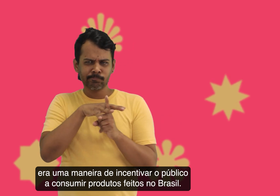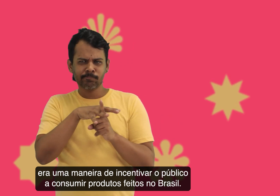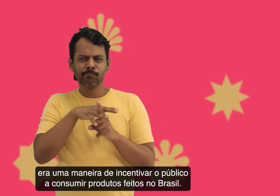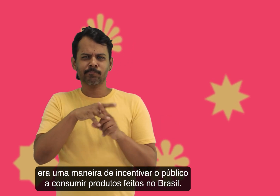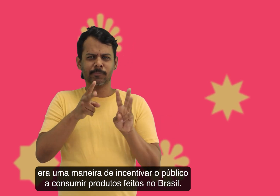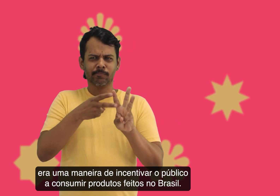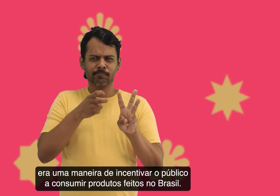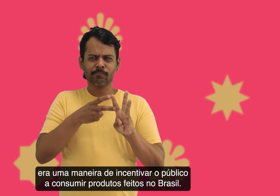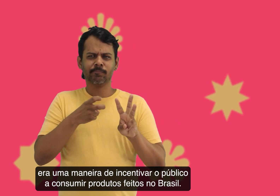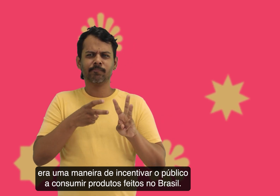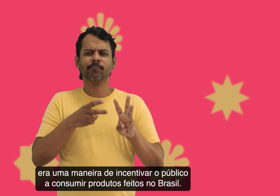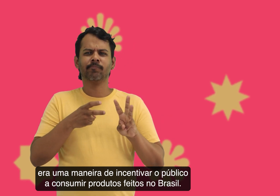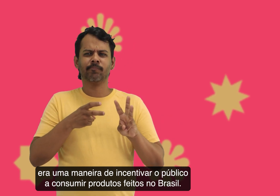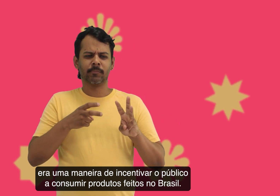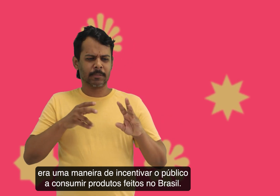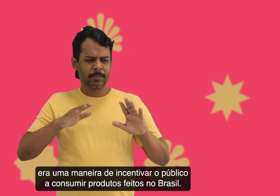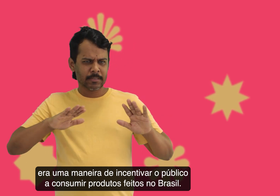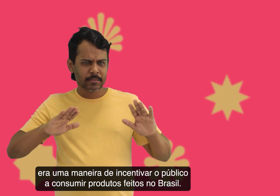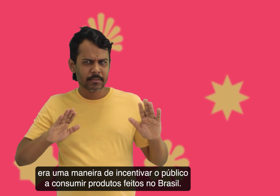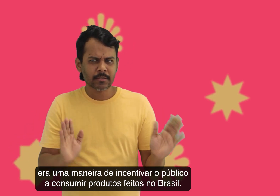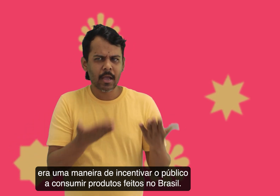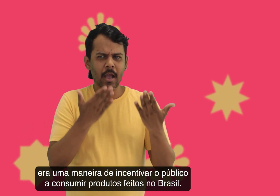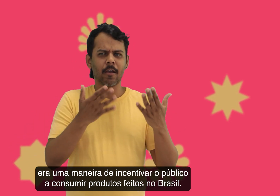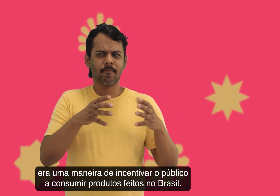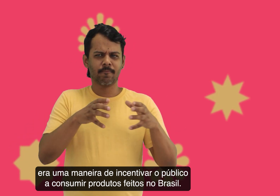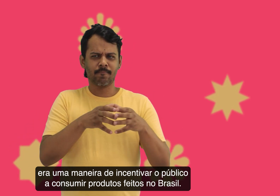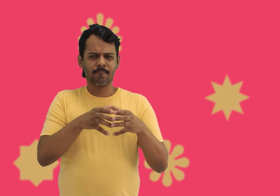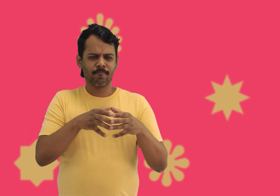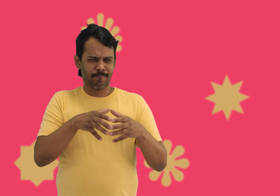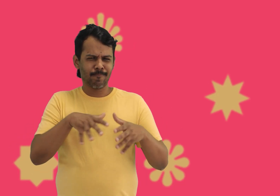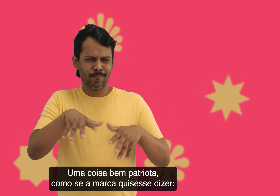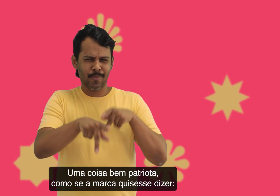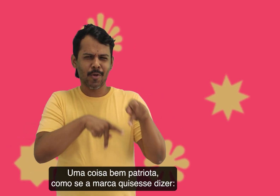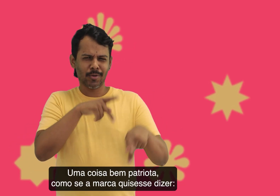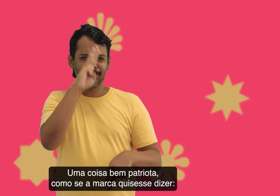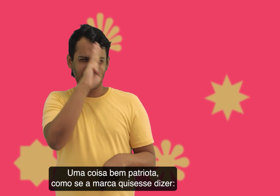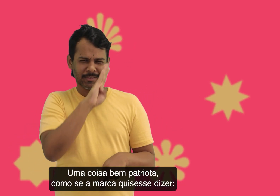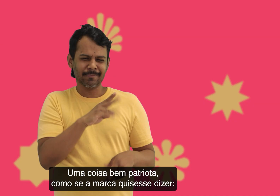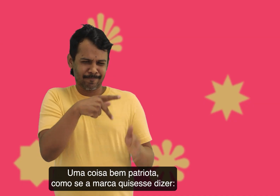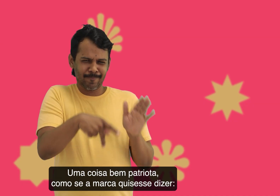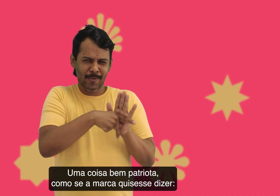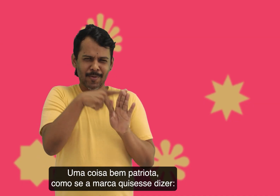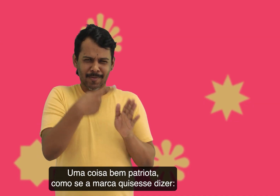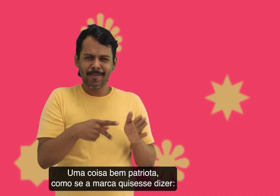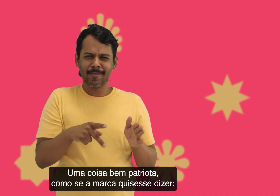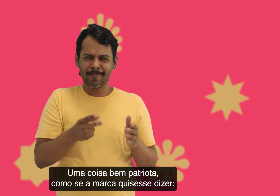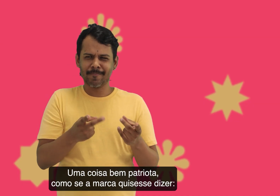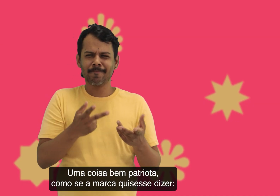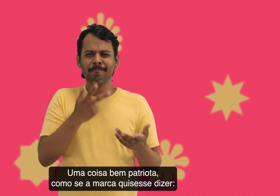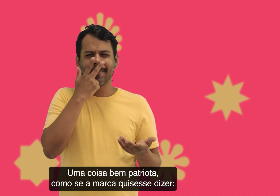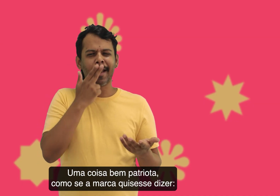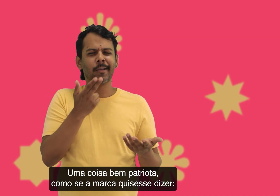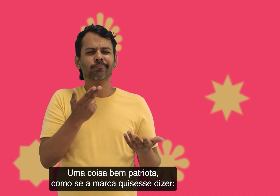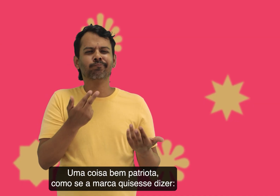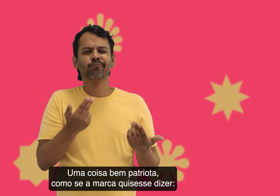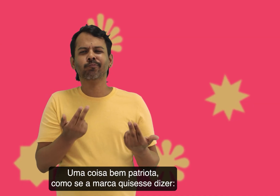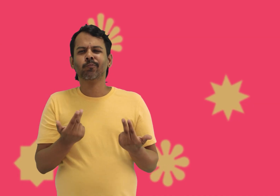de incentivar o público a consumir produtos feitos no Brasil. Uma coisa bem patriota, como se a marca quisesse